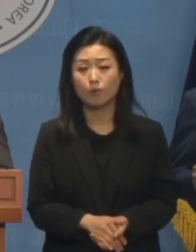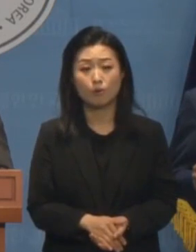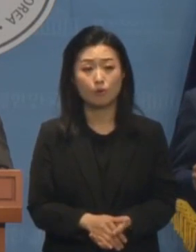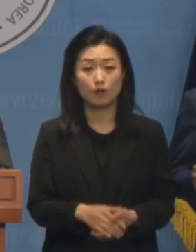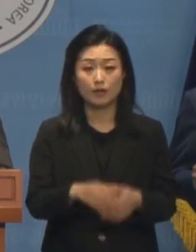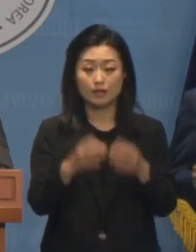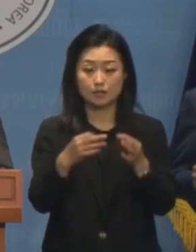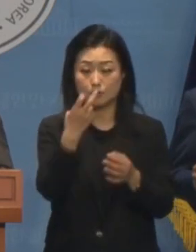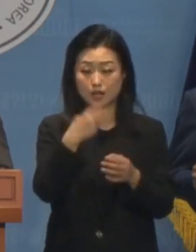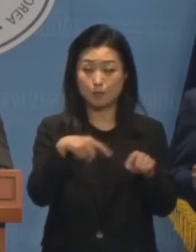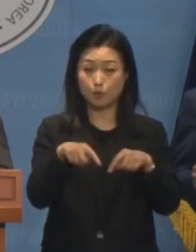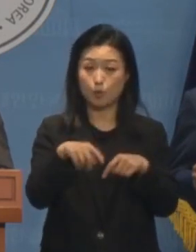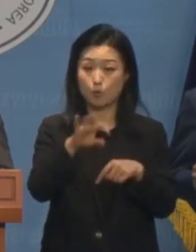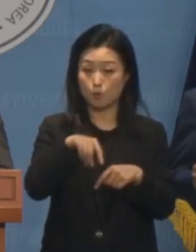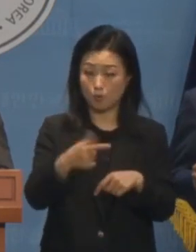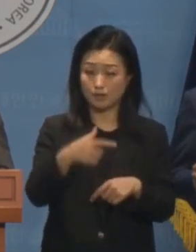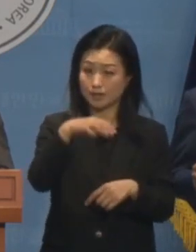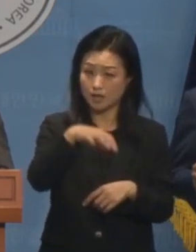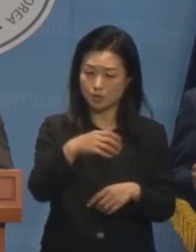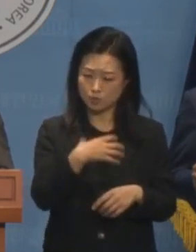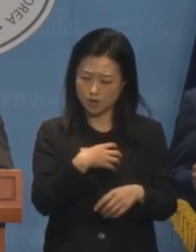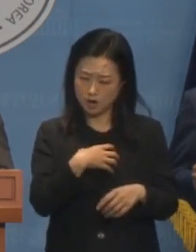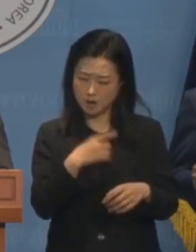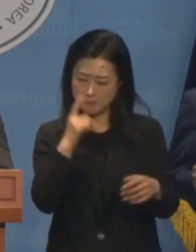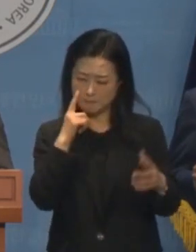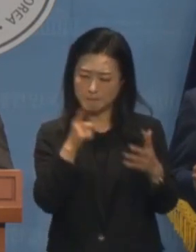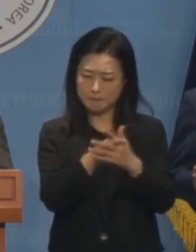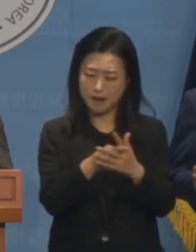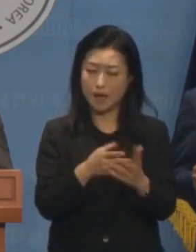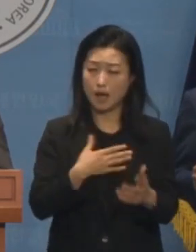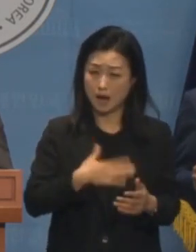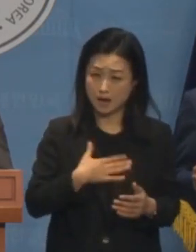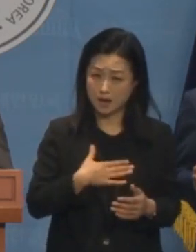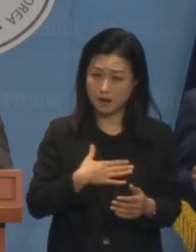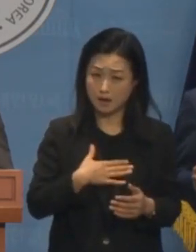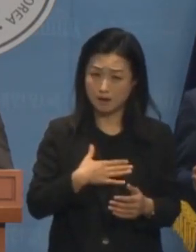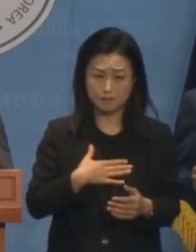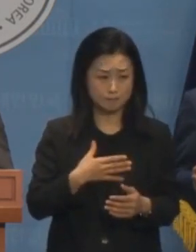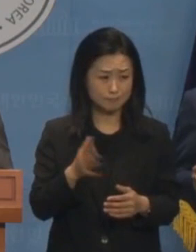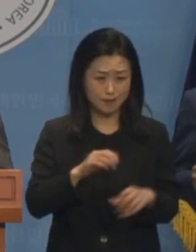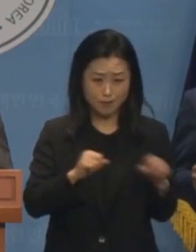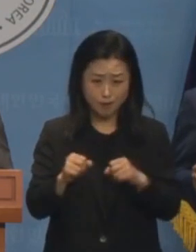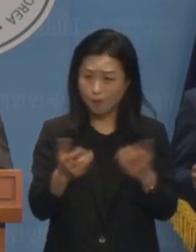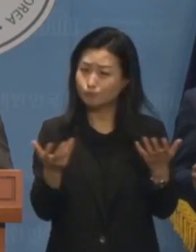금감원은 2년 전 위험을 파악하고 한 것이 아무것도 없습니다.